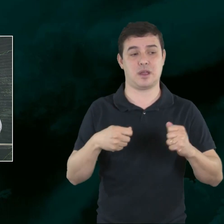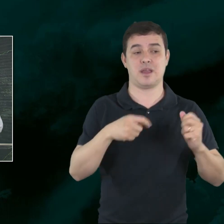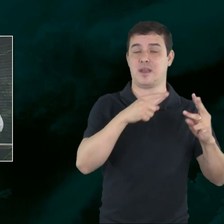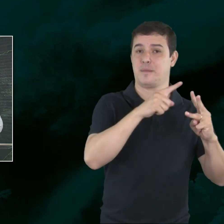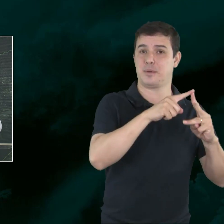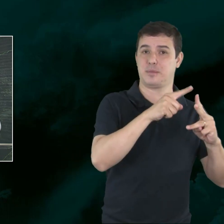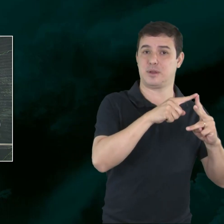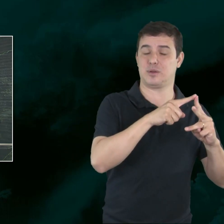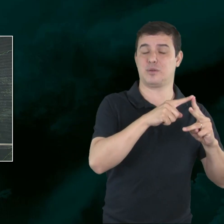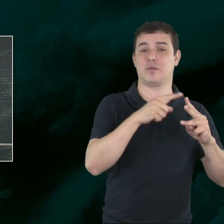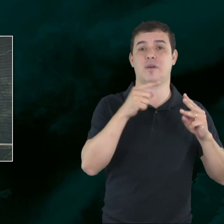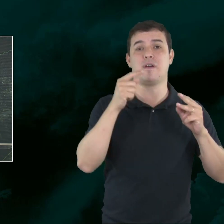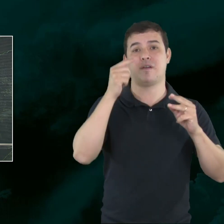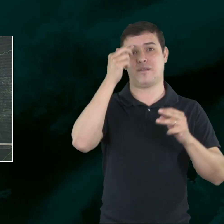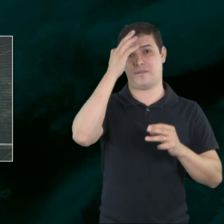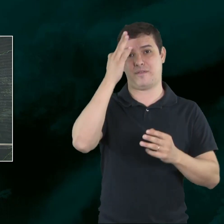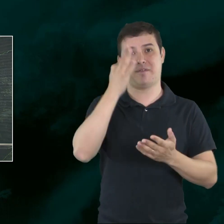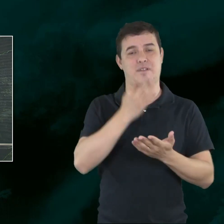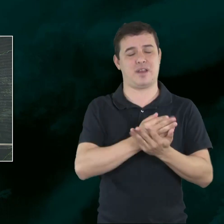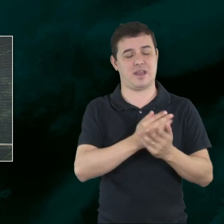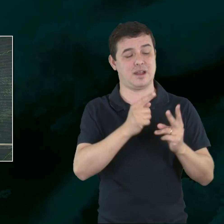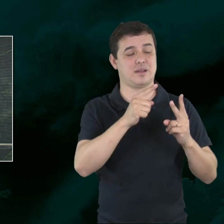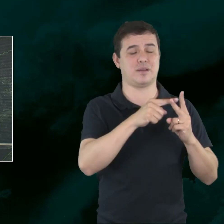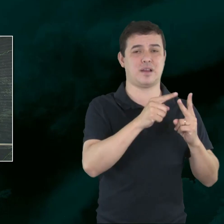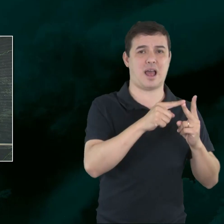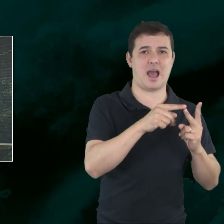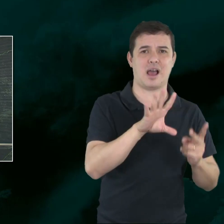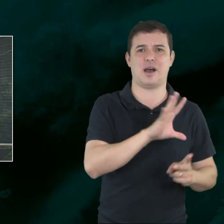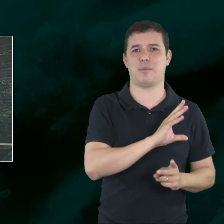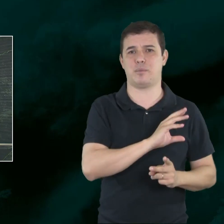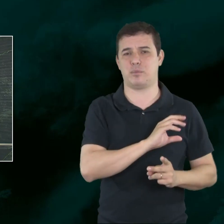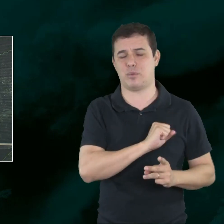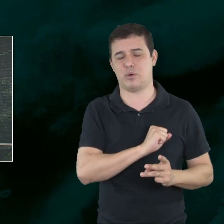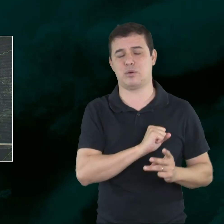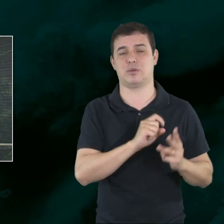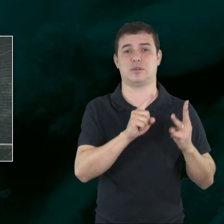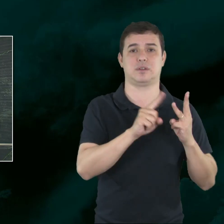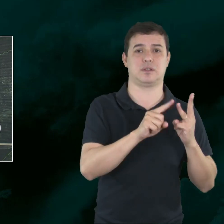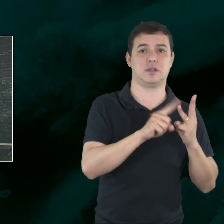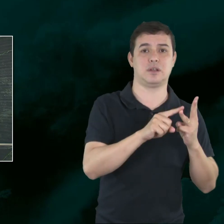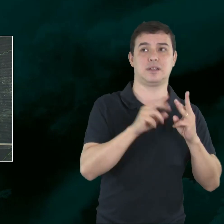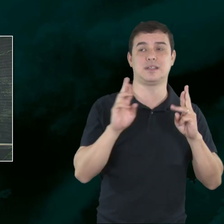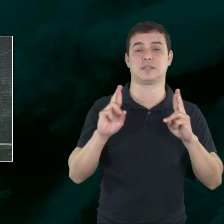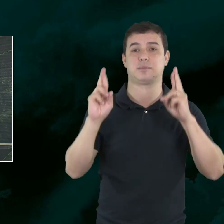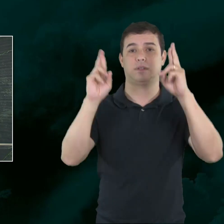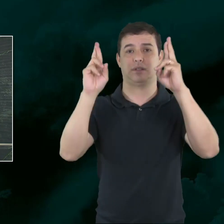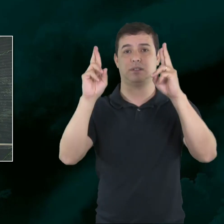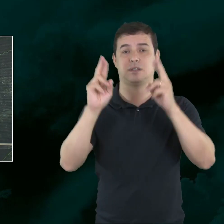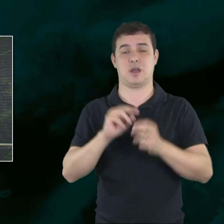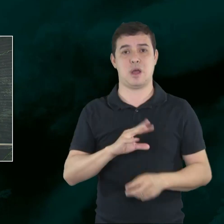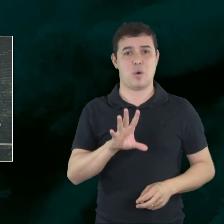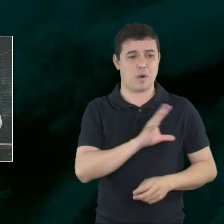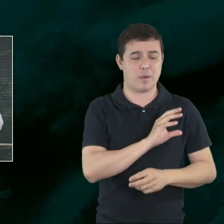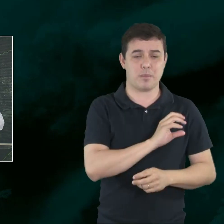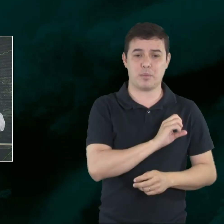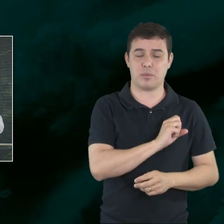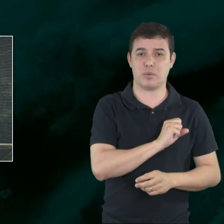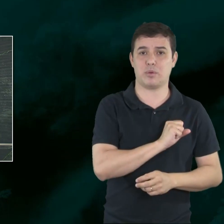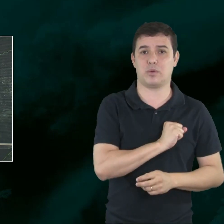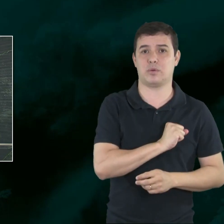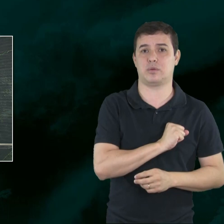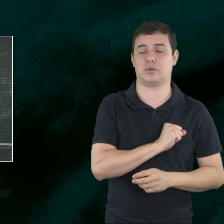E o amor se esfriará de quase todos. Vocês sabem que o amor é o fruto da fé. Se você tem uma